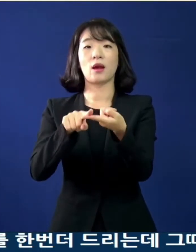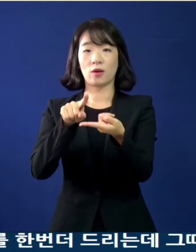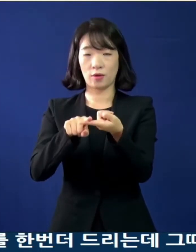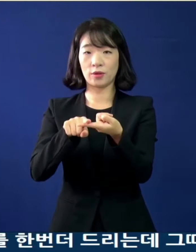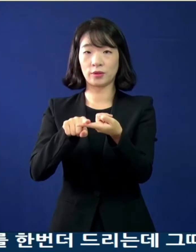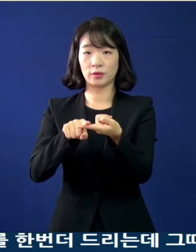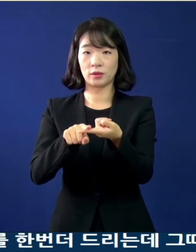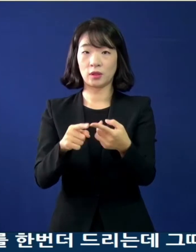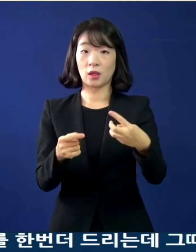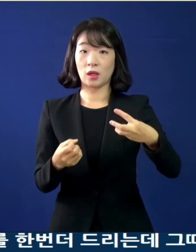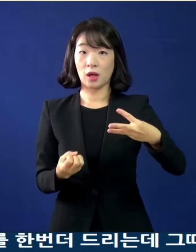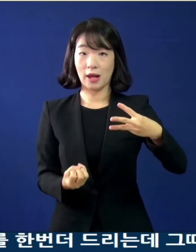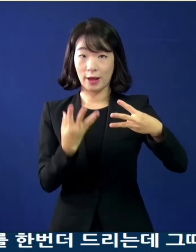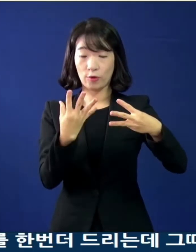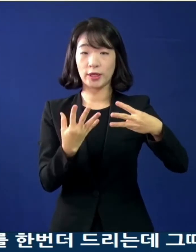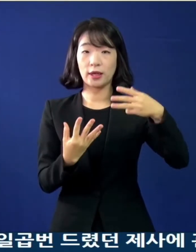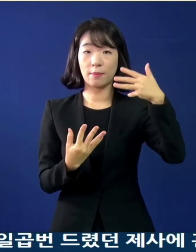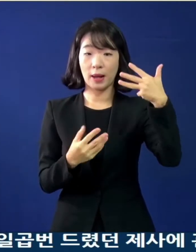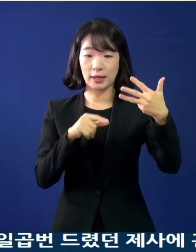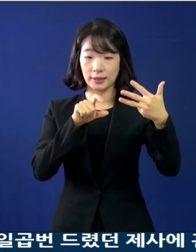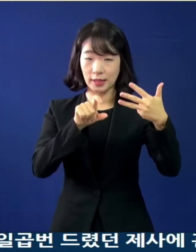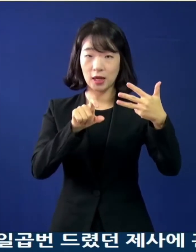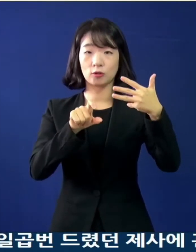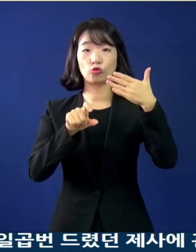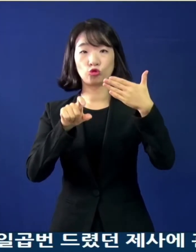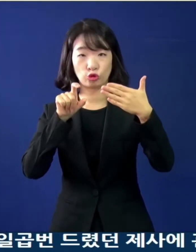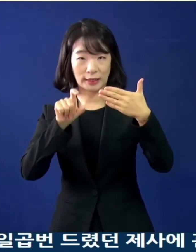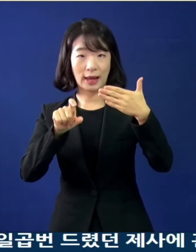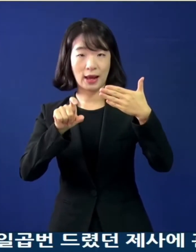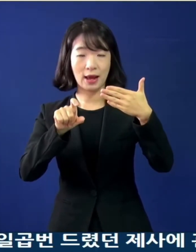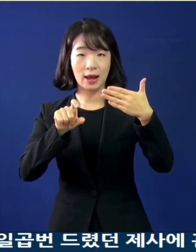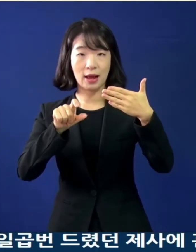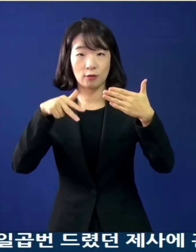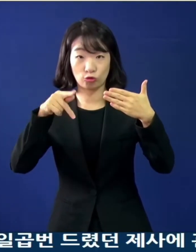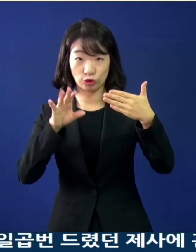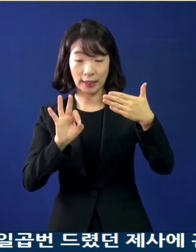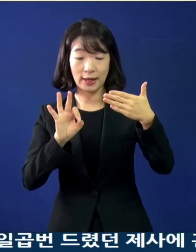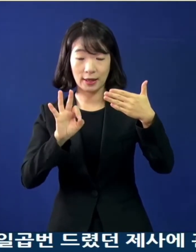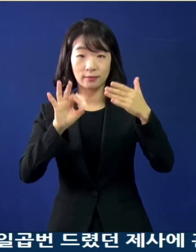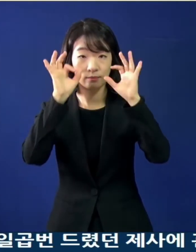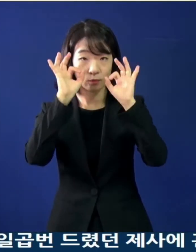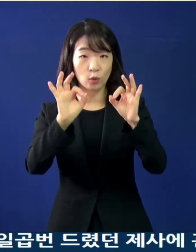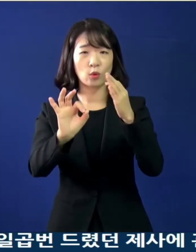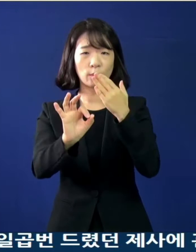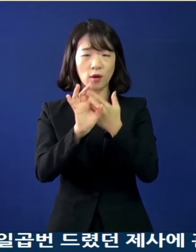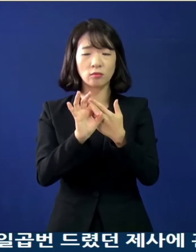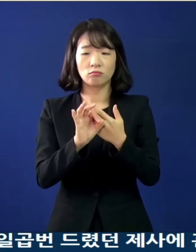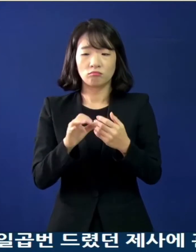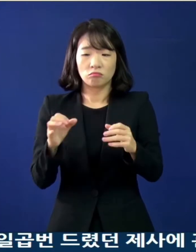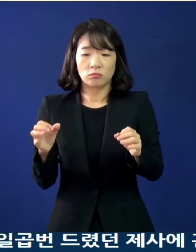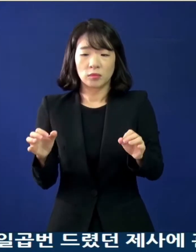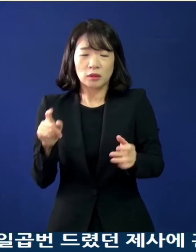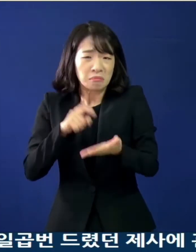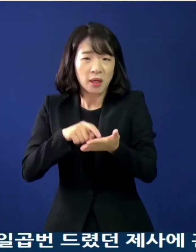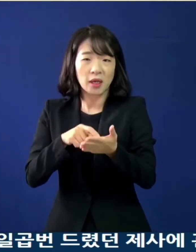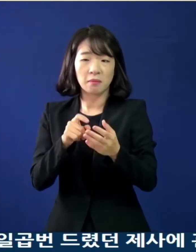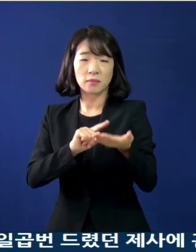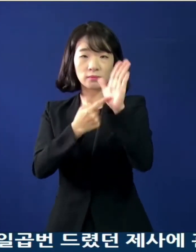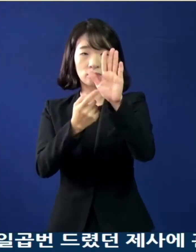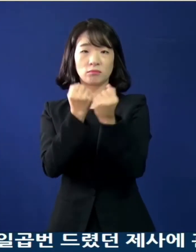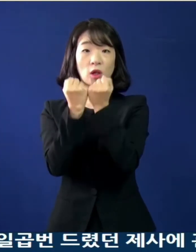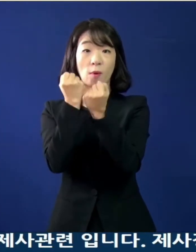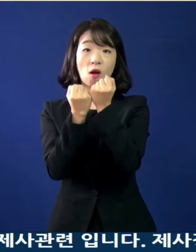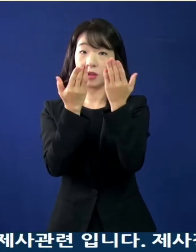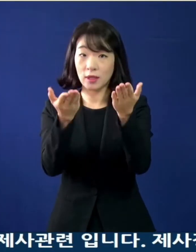그러니까 레위기 8장 9장에서 모세가 즉흥적으로 설명하고 있는 것이 아니라